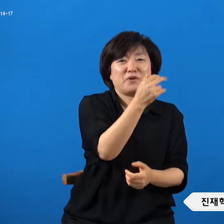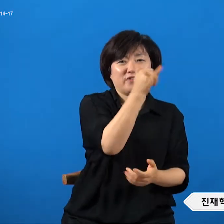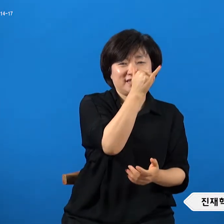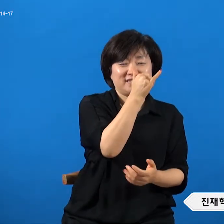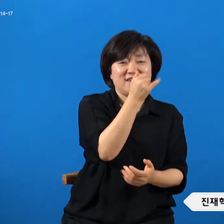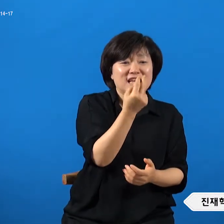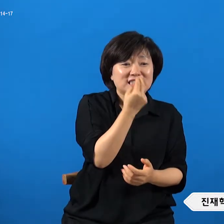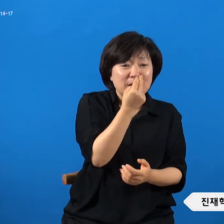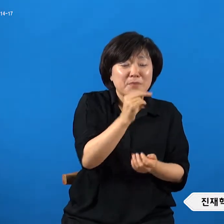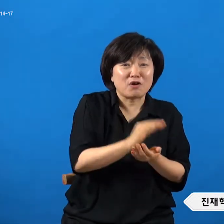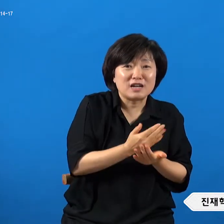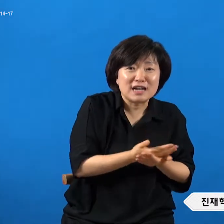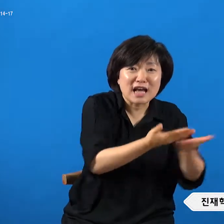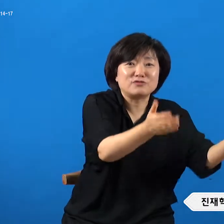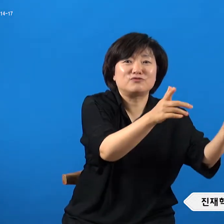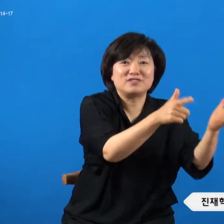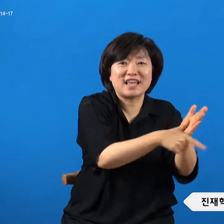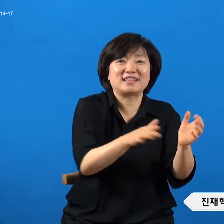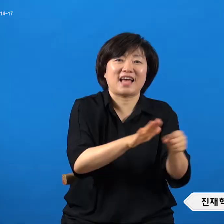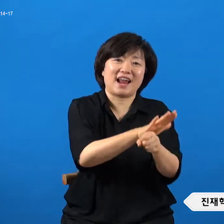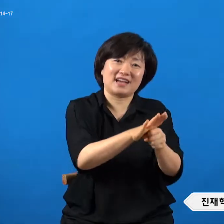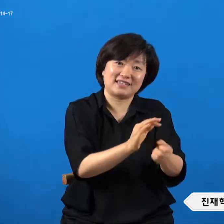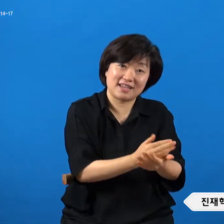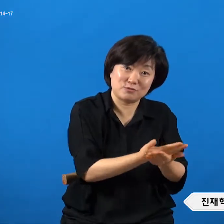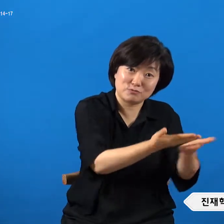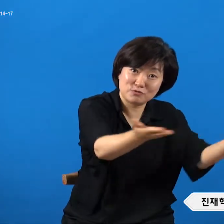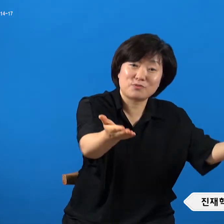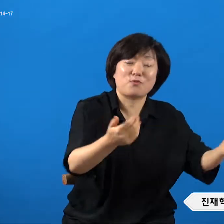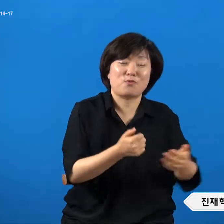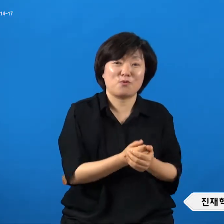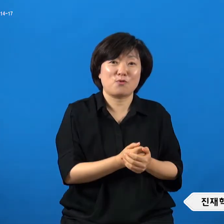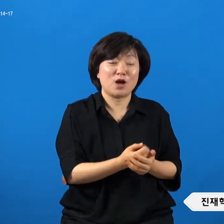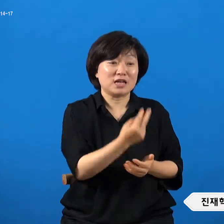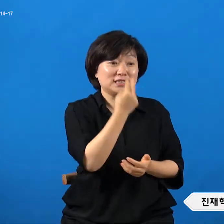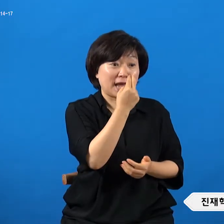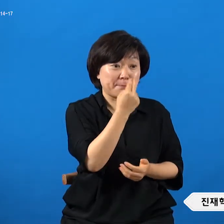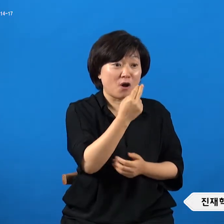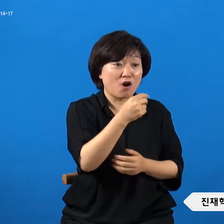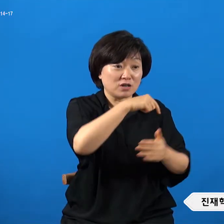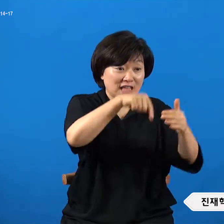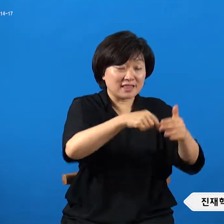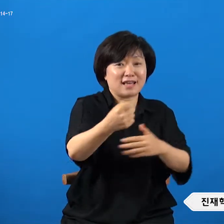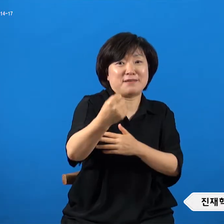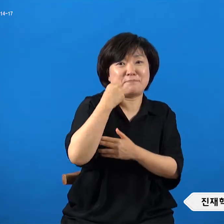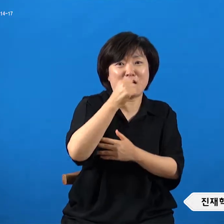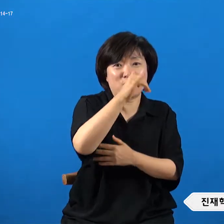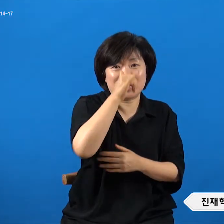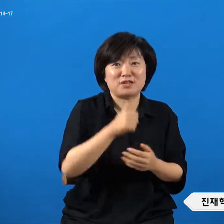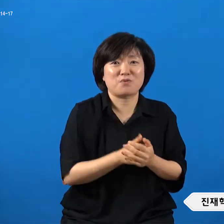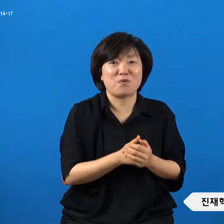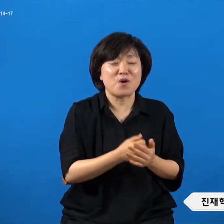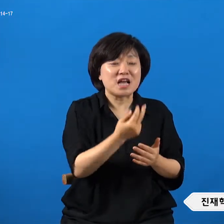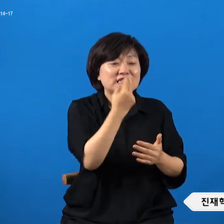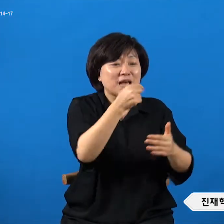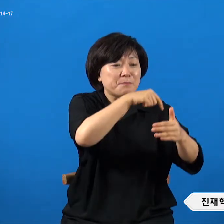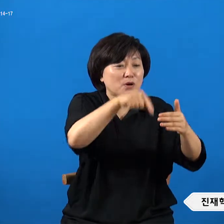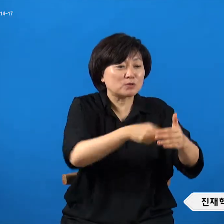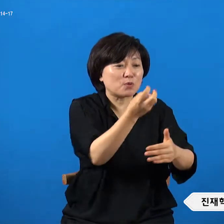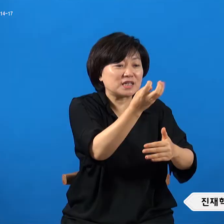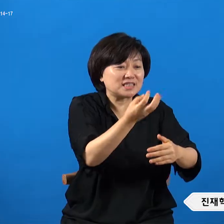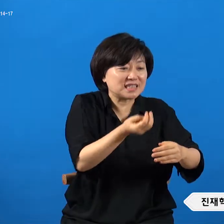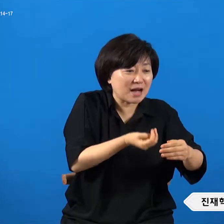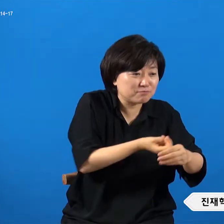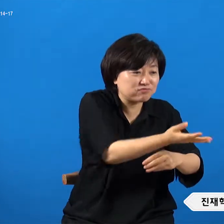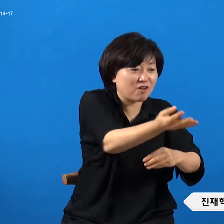그 생명을 나눌 때 살아남이 있습니다. 그 생명은 파워가 있고 그 생명의 씨가 뿌려질